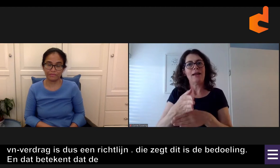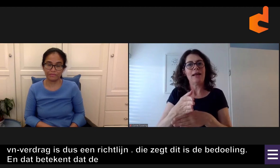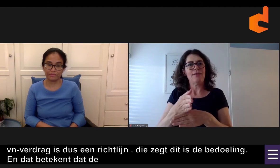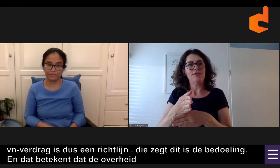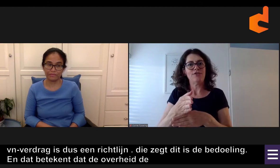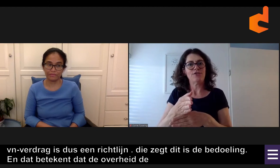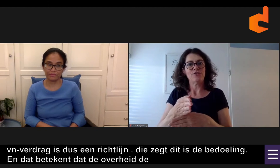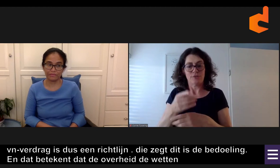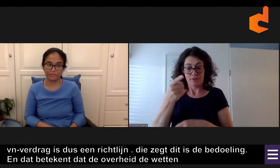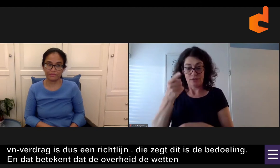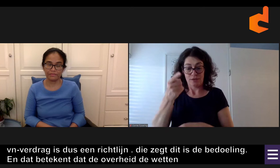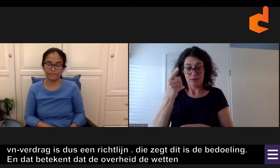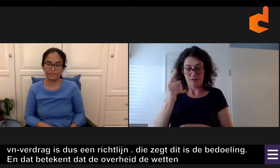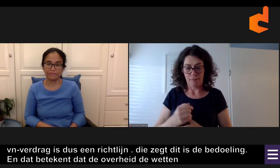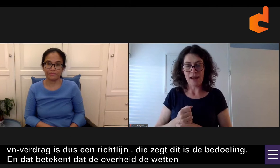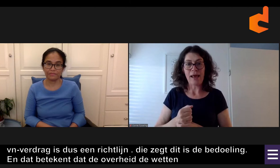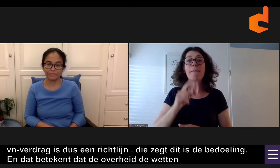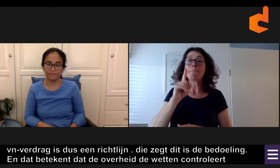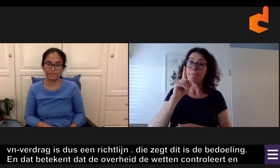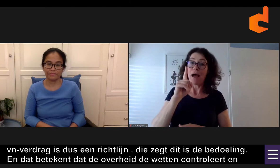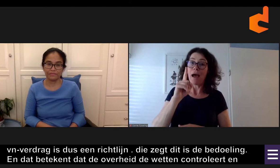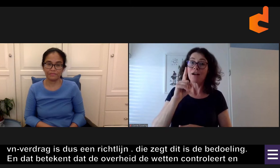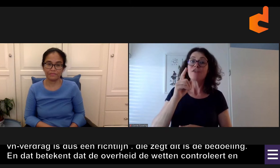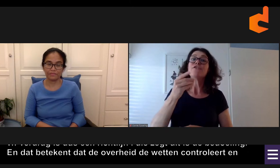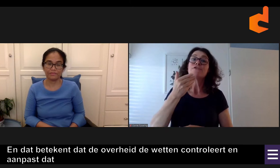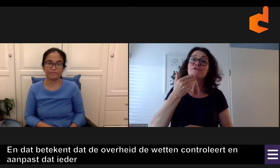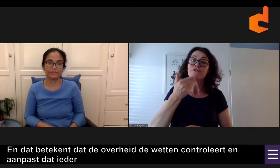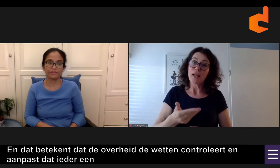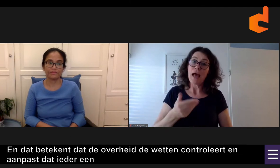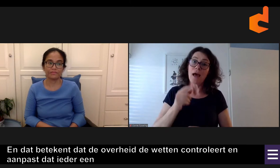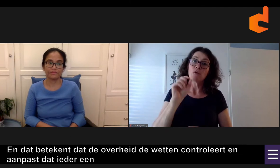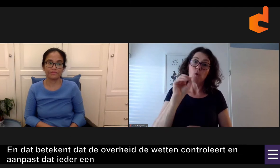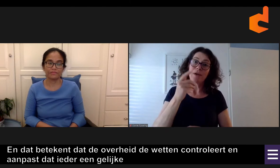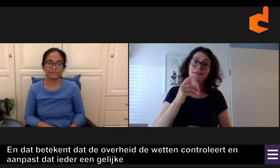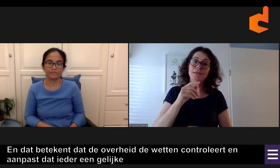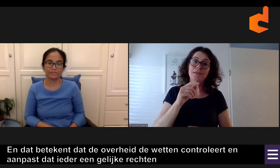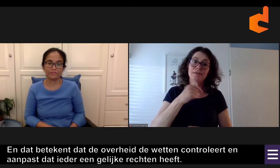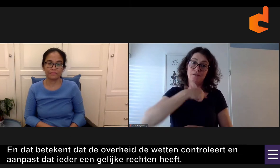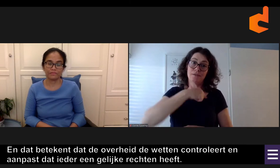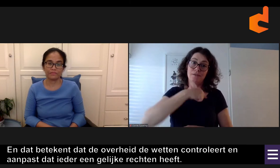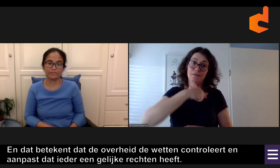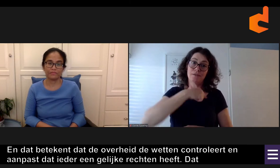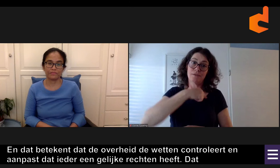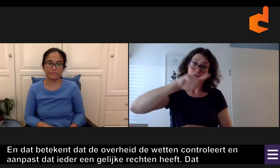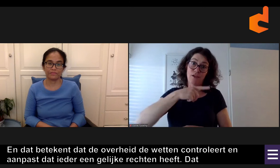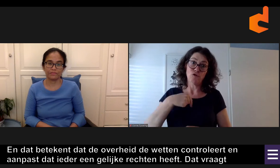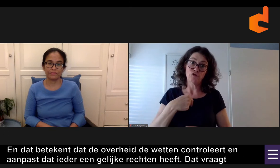controleert en aanpast, zodat iedereen gelijke rechten heeft. Maar dat vraagt wel ook iets van onszelf.